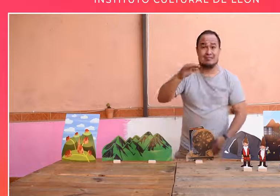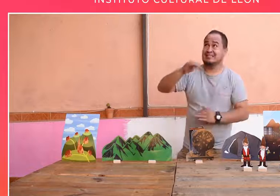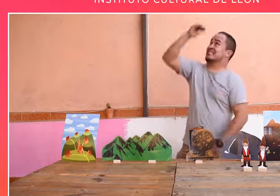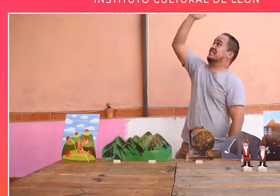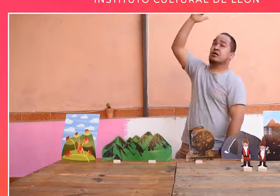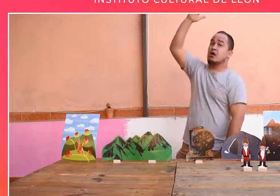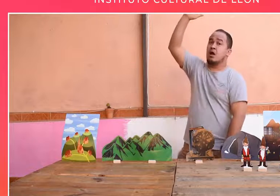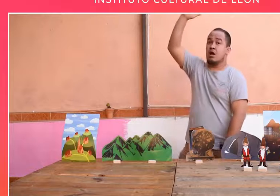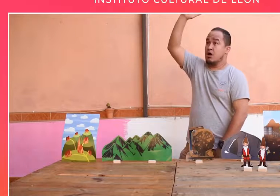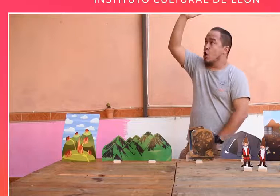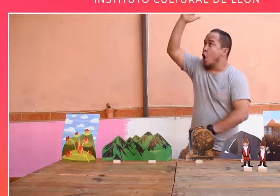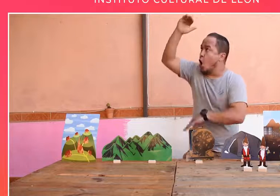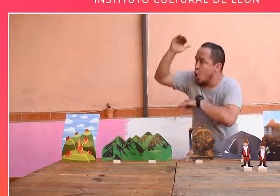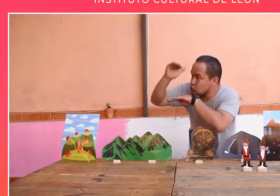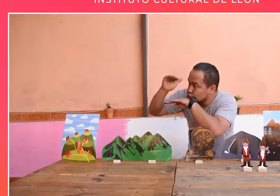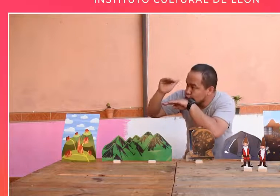personas pequeñas.